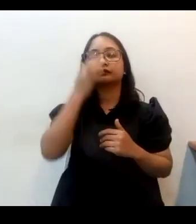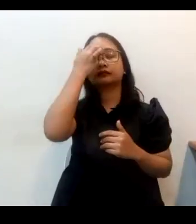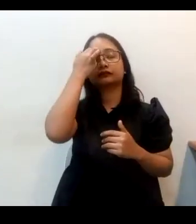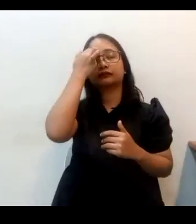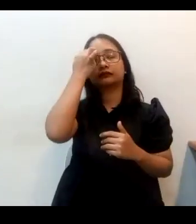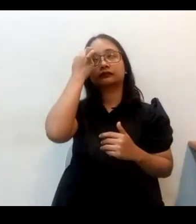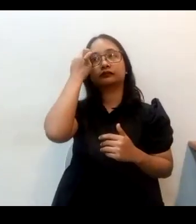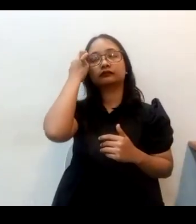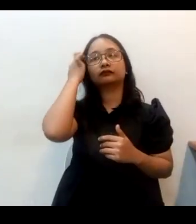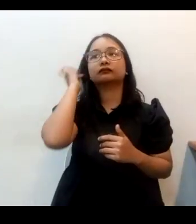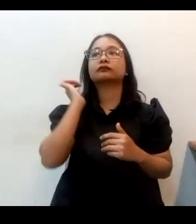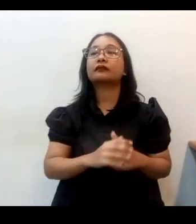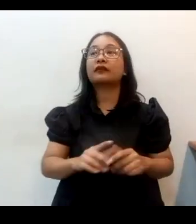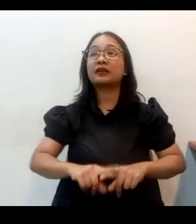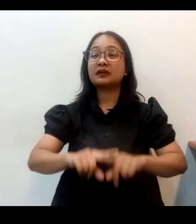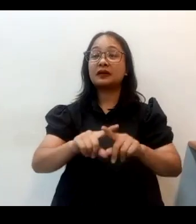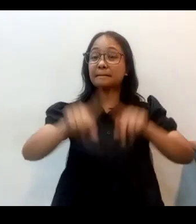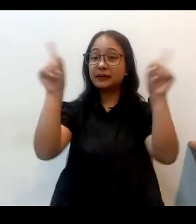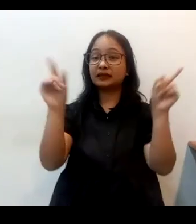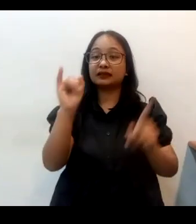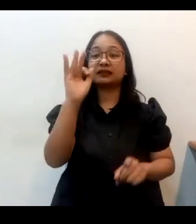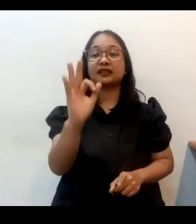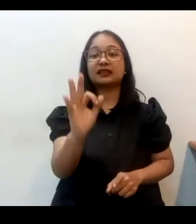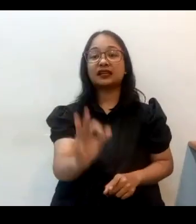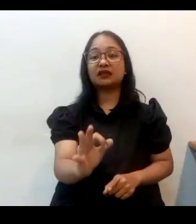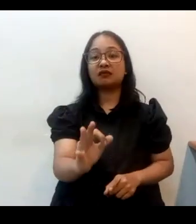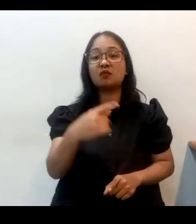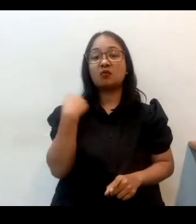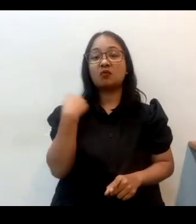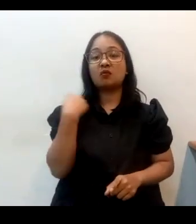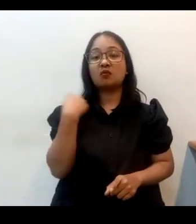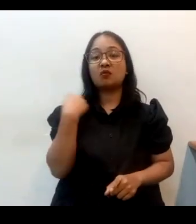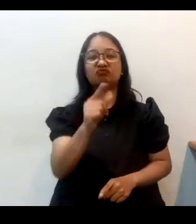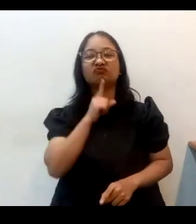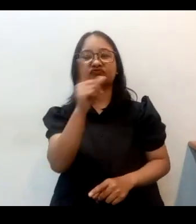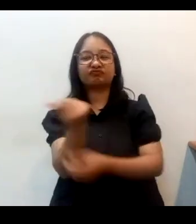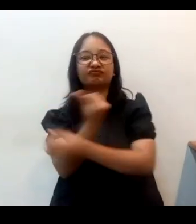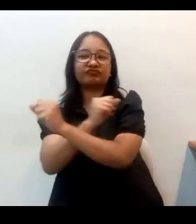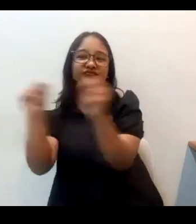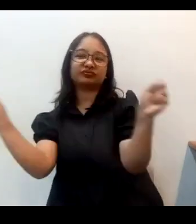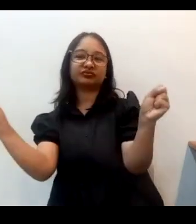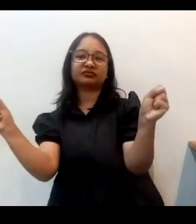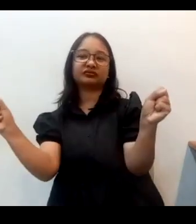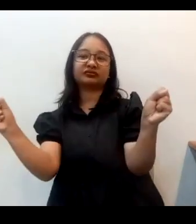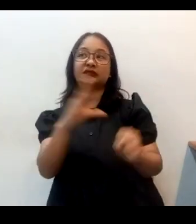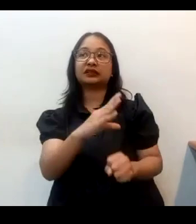If we don't really get salvation by the power of Holy Spirit, and if we just